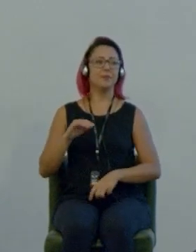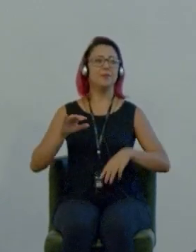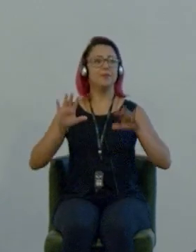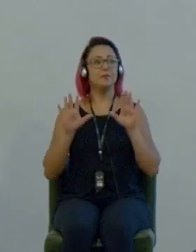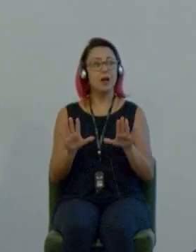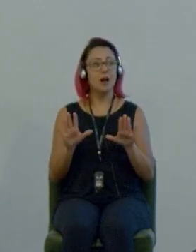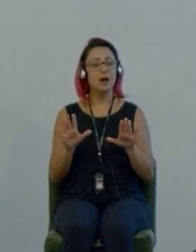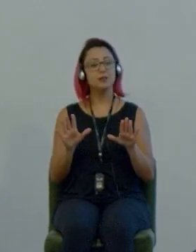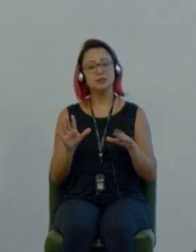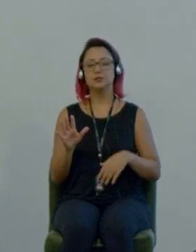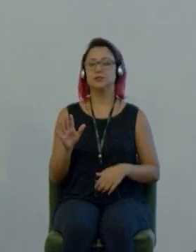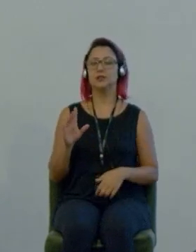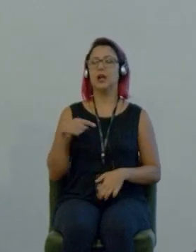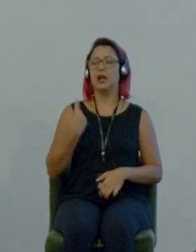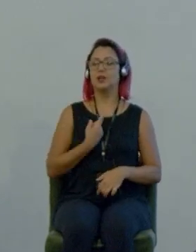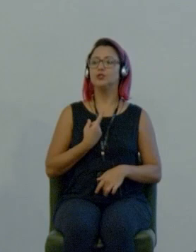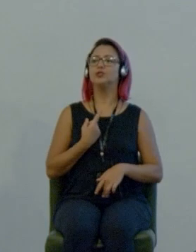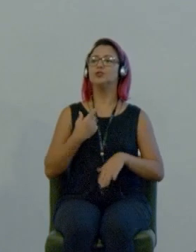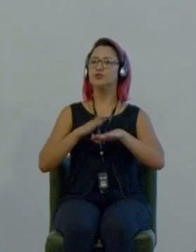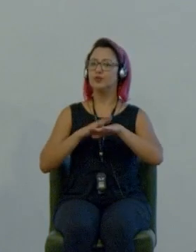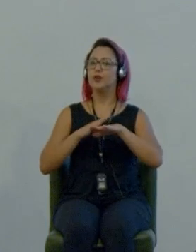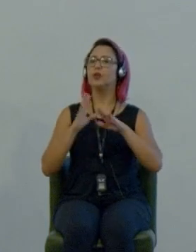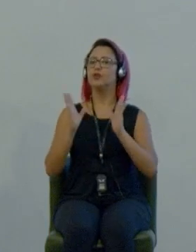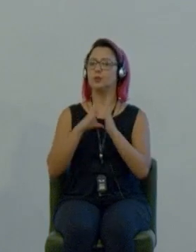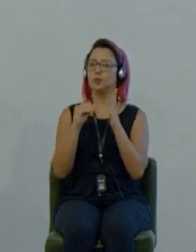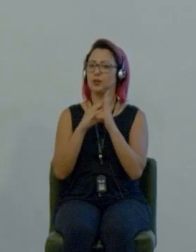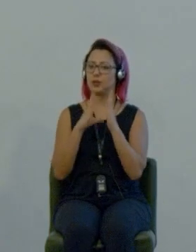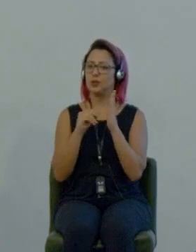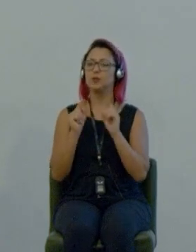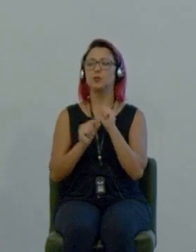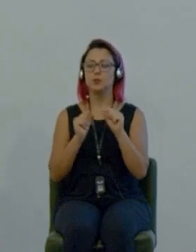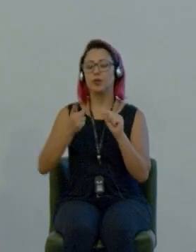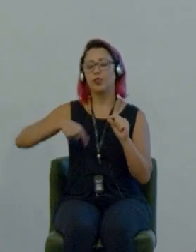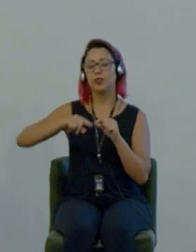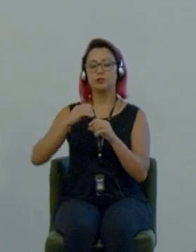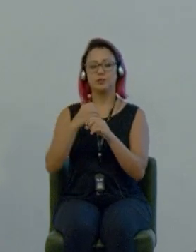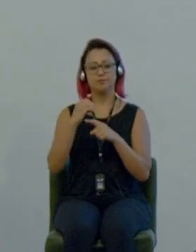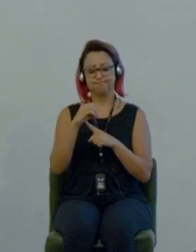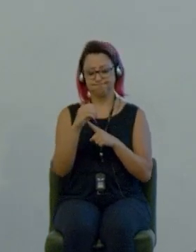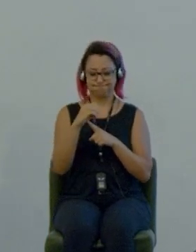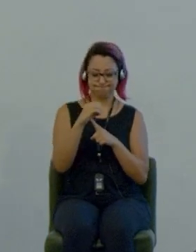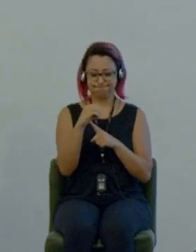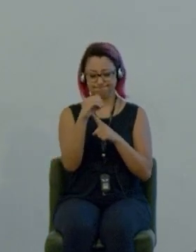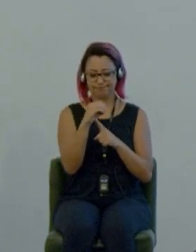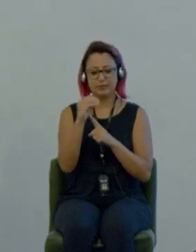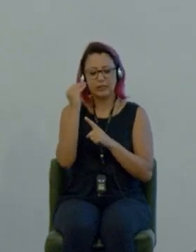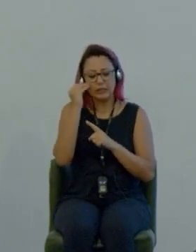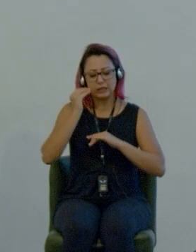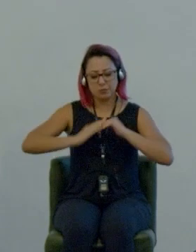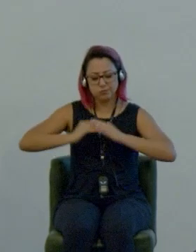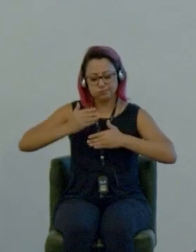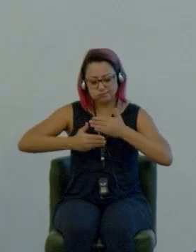on a fait des modèles qui sont nos lentilles. Et on a essayé de les appliquer à chaque fois sur